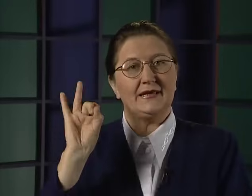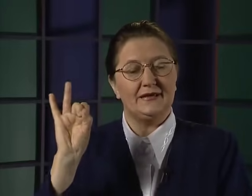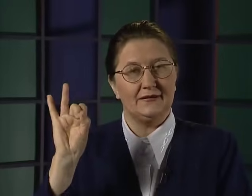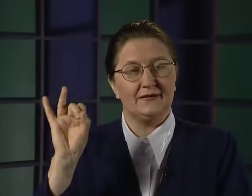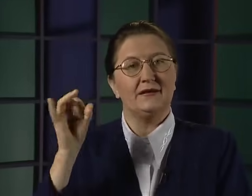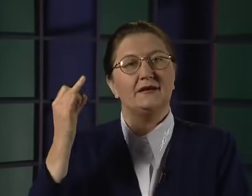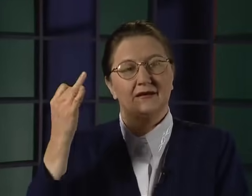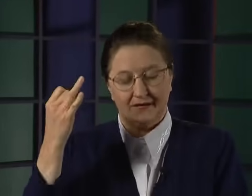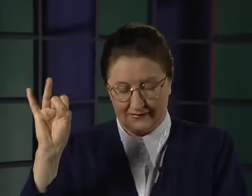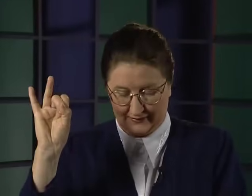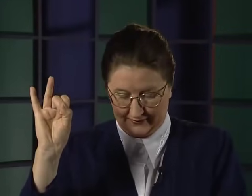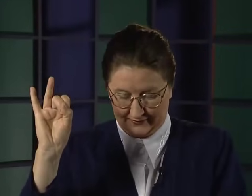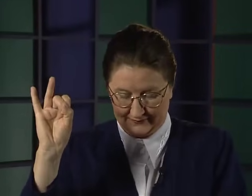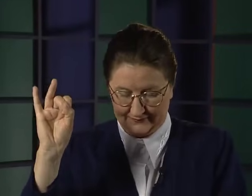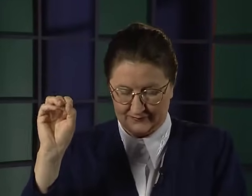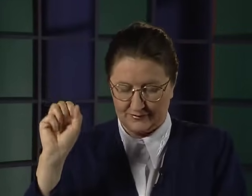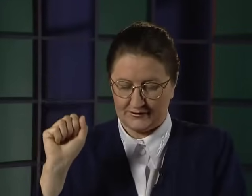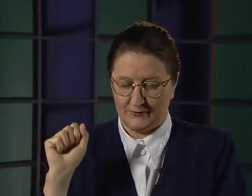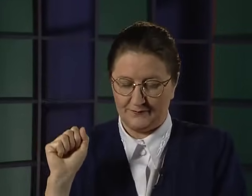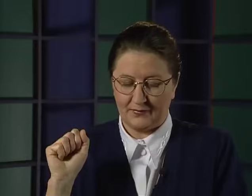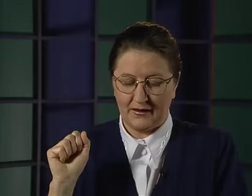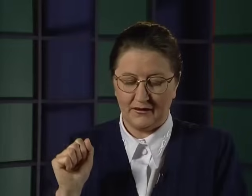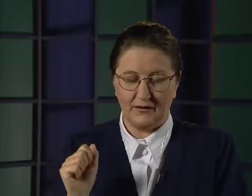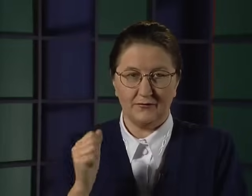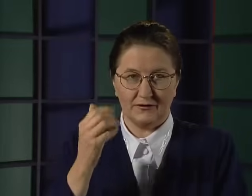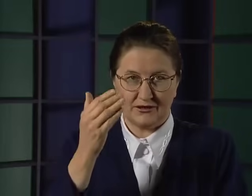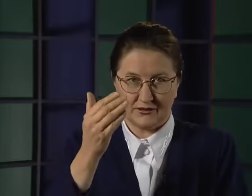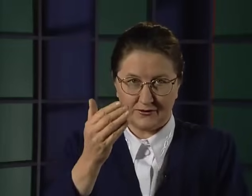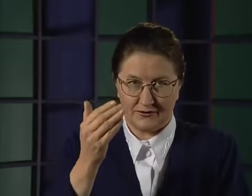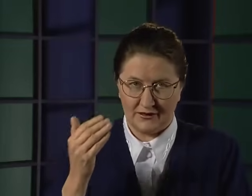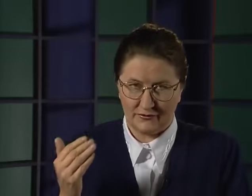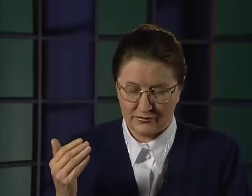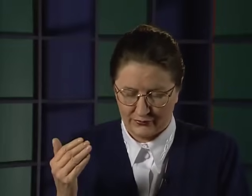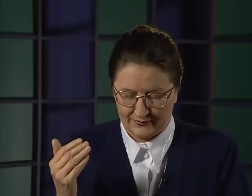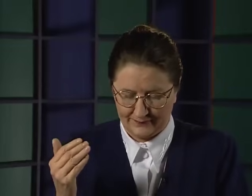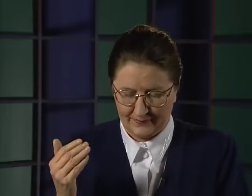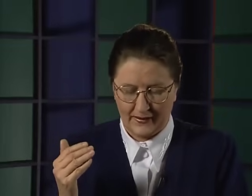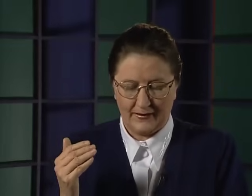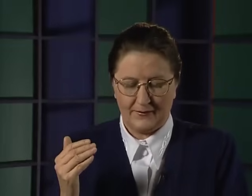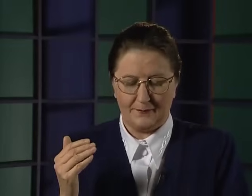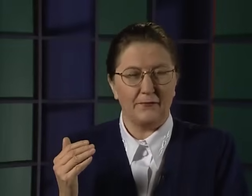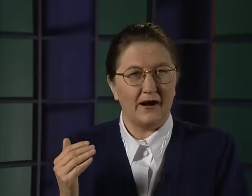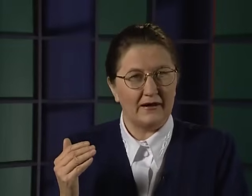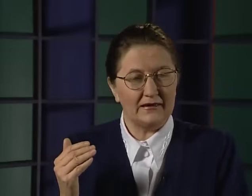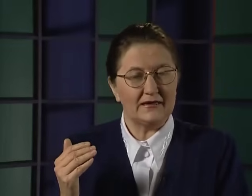«И» и краткое. Спасибо. И мы сейчас продуктилируем слоги. «БА»,